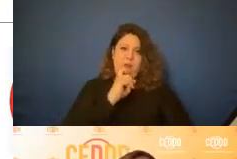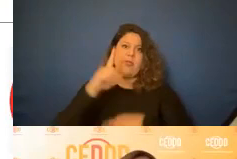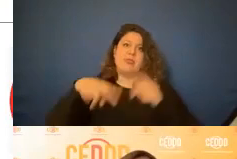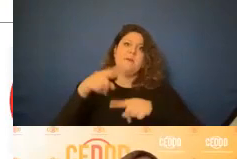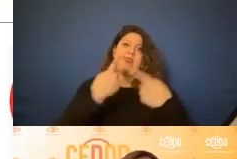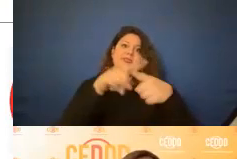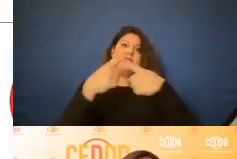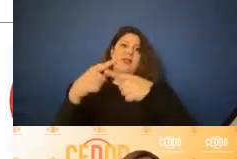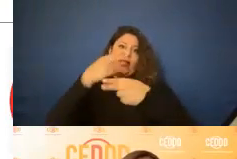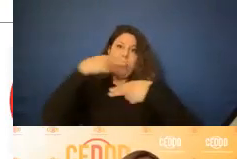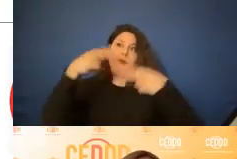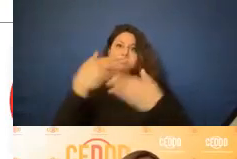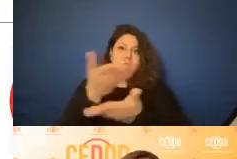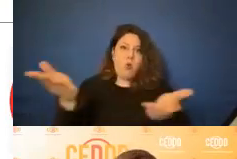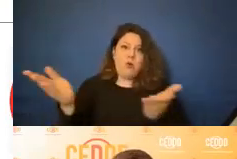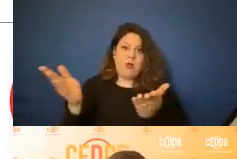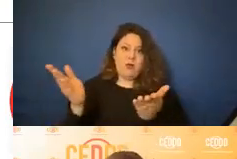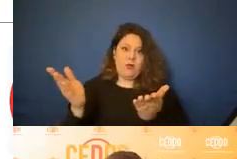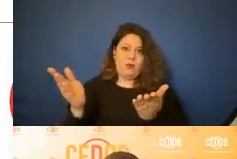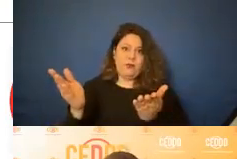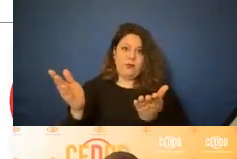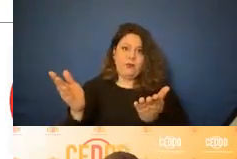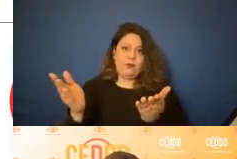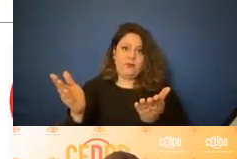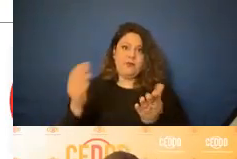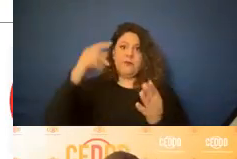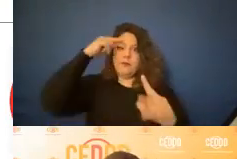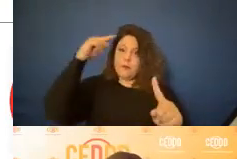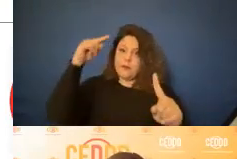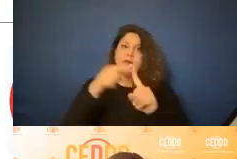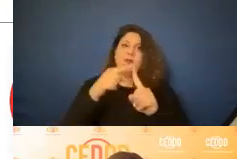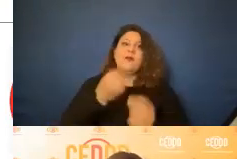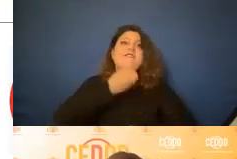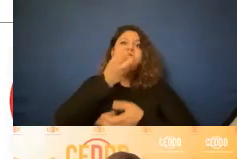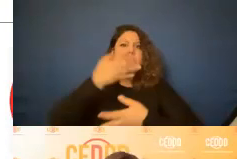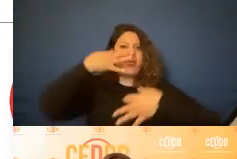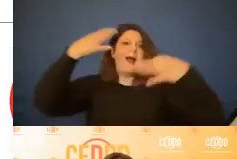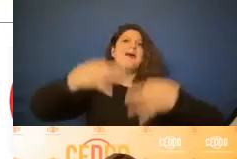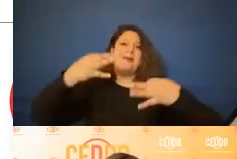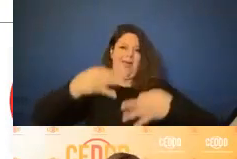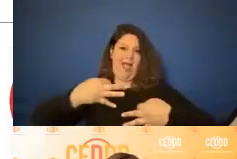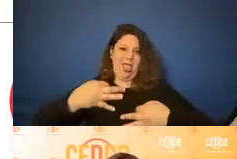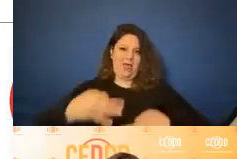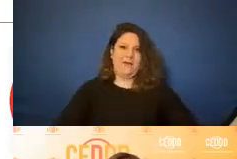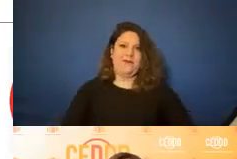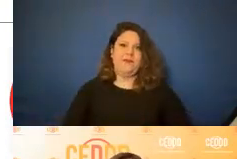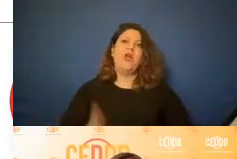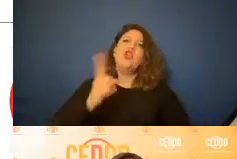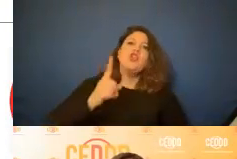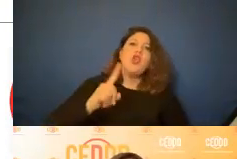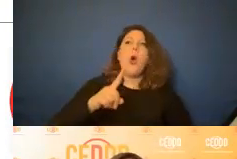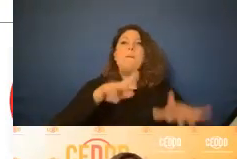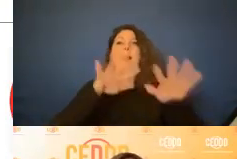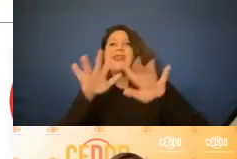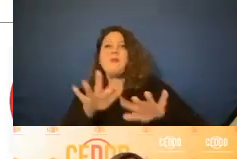nuestros argumentos, para que la información sea veraz y sea real y no sea manipulada, que